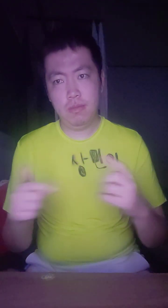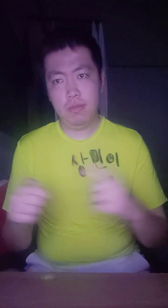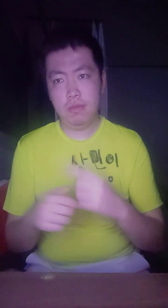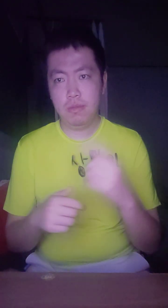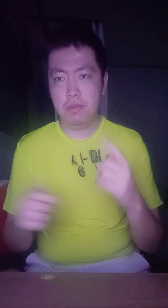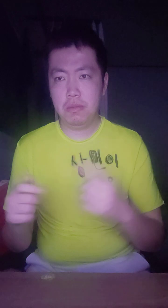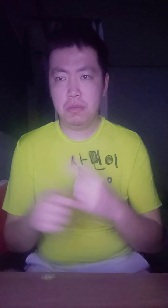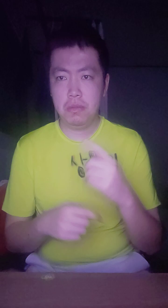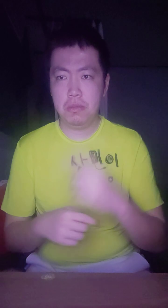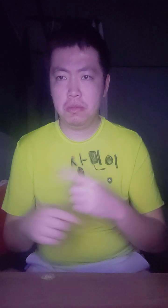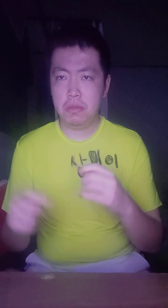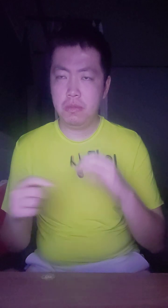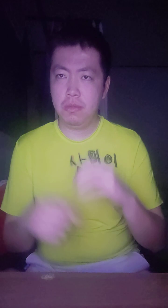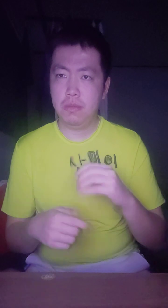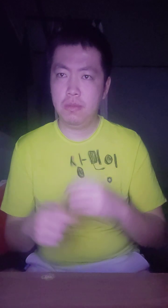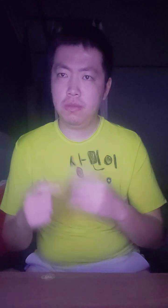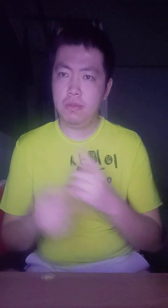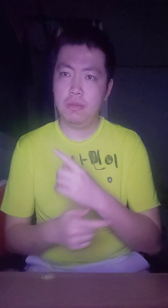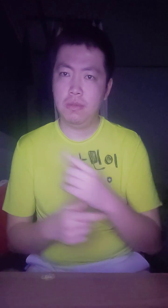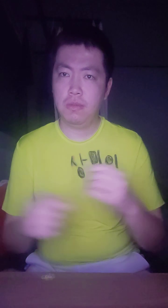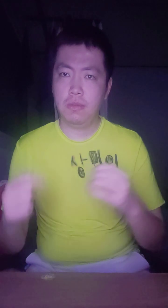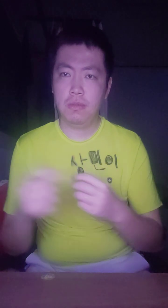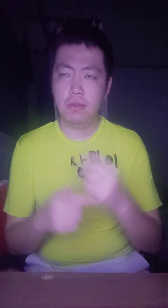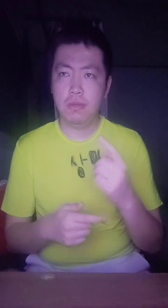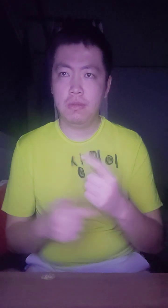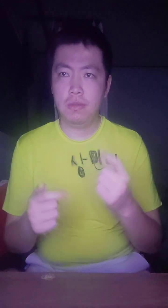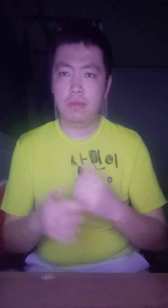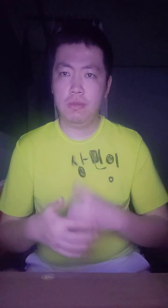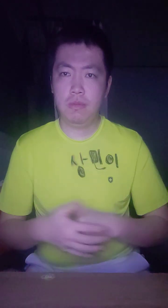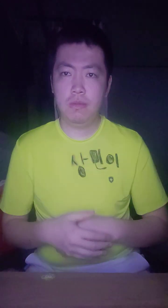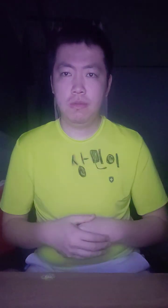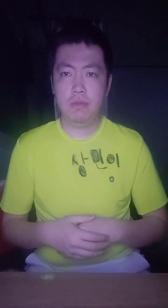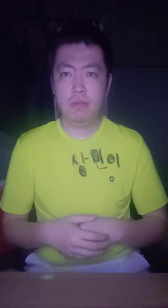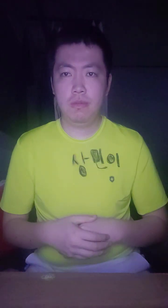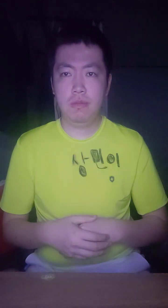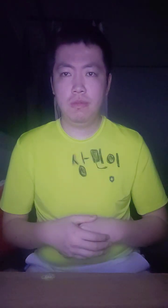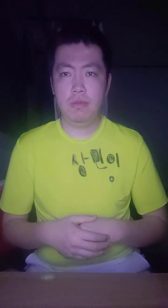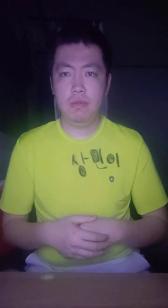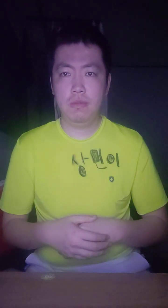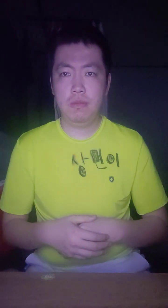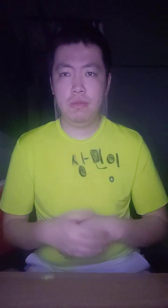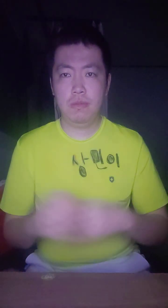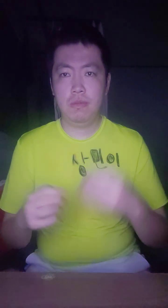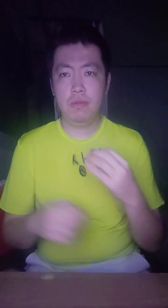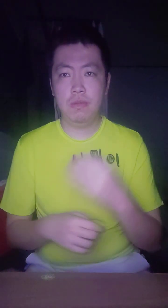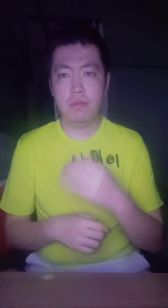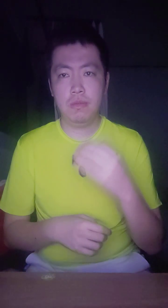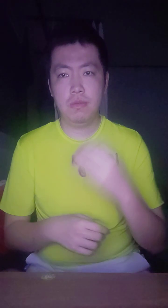내고 가해자들을 상대로 손해배상 소송도 제기했습니다. 이제 우리 애들이 이제 끝이네.